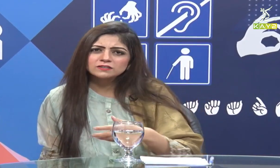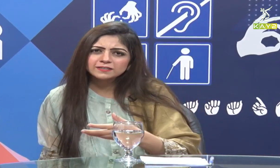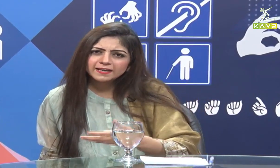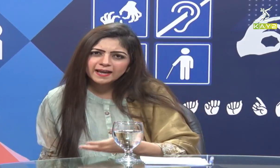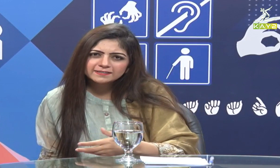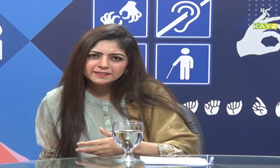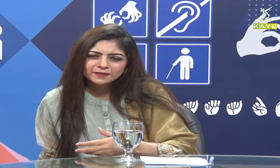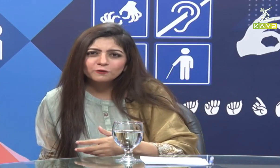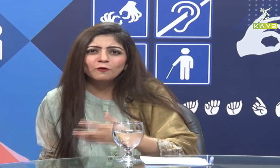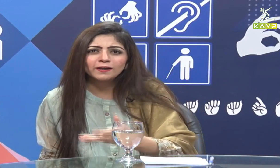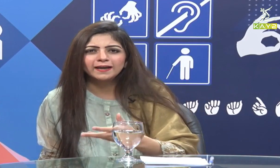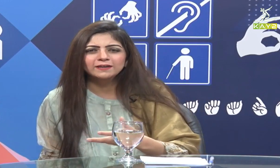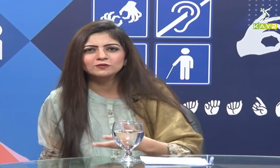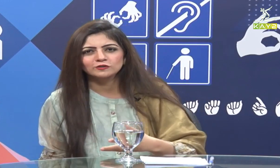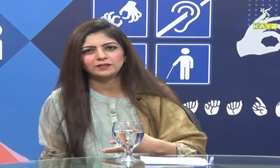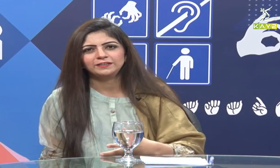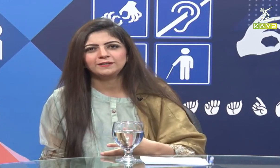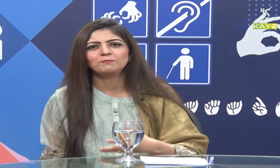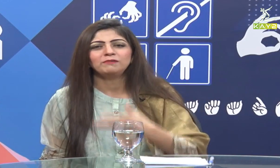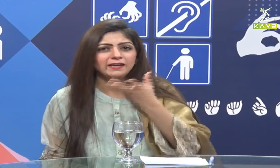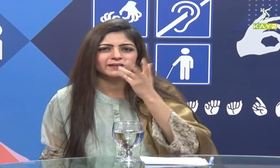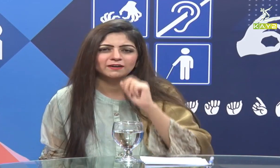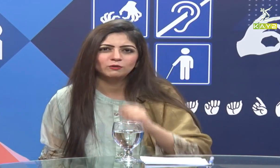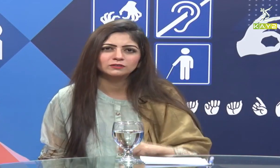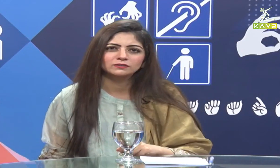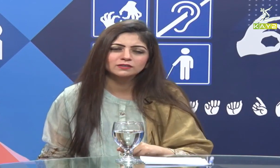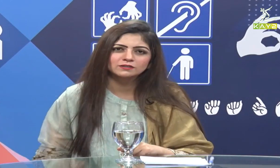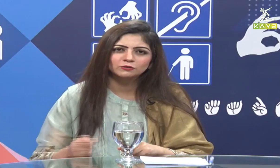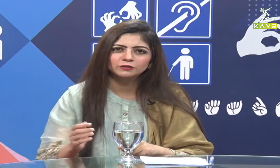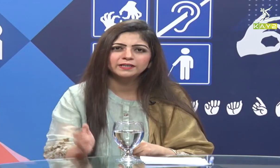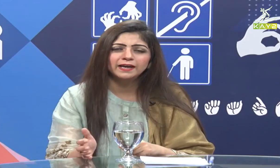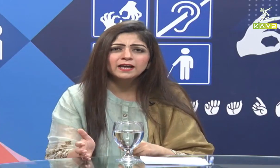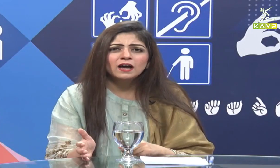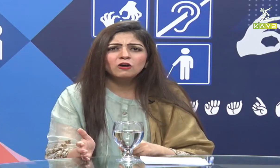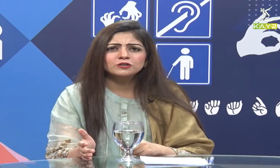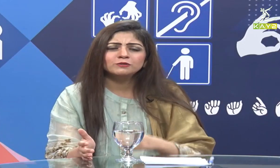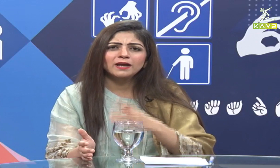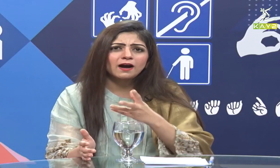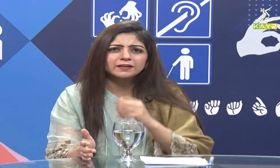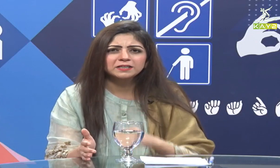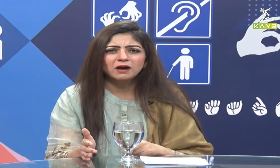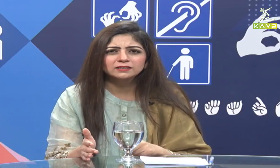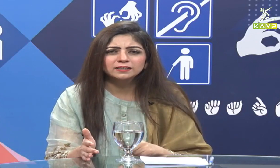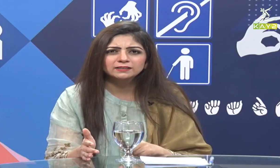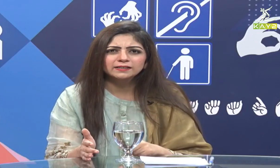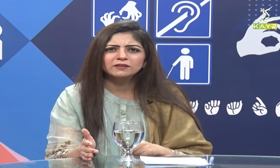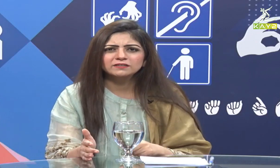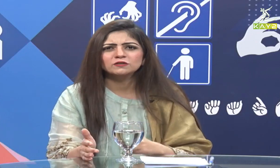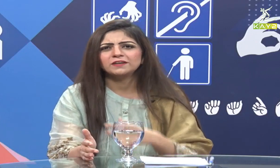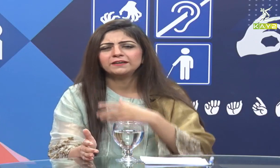से ऐसे रोल हैं जो सोसाइटी को प्ले करना बहुत ज़रूरी हैं, और जो मैं आर्ट की बात कर रही थी कि इस सोसाइटी में